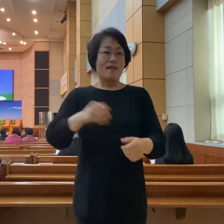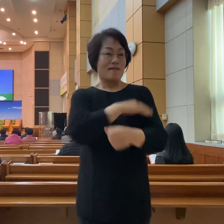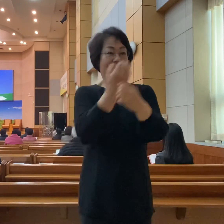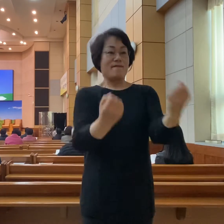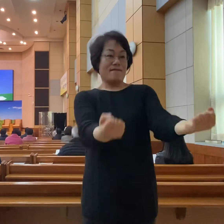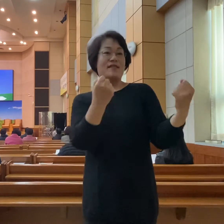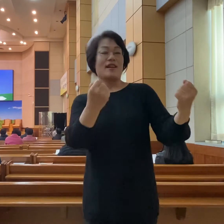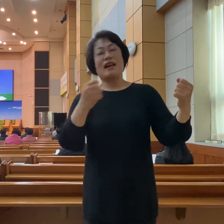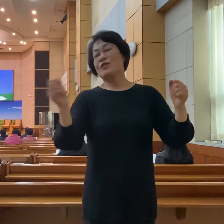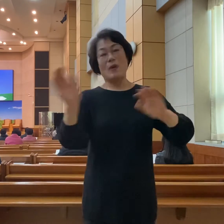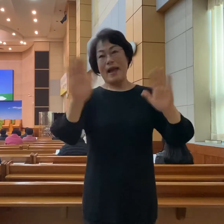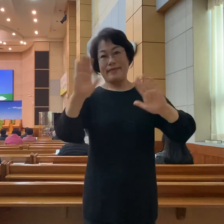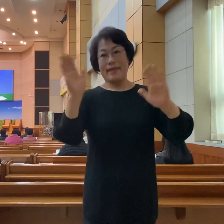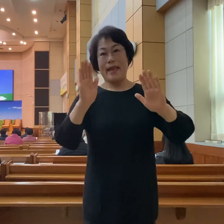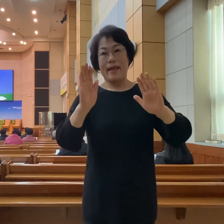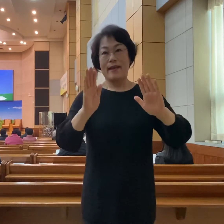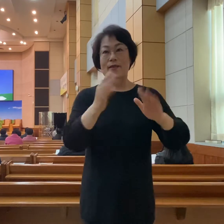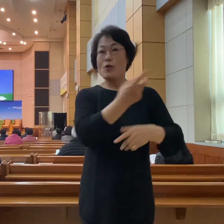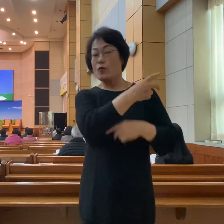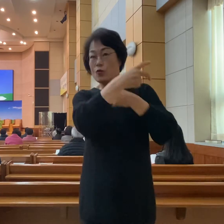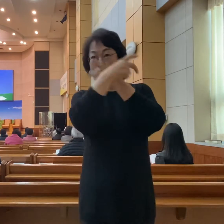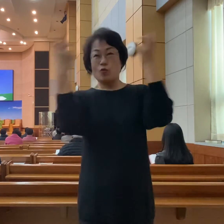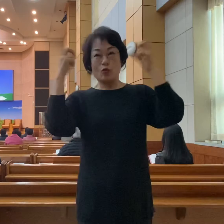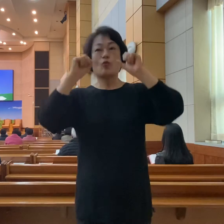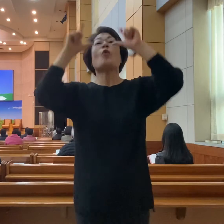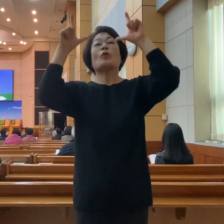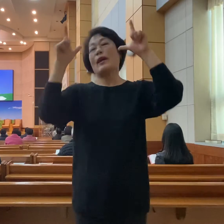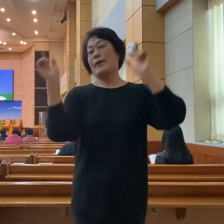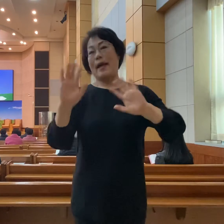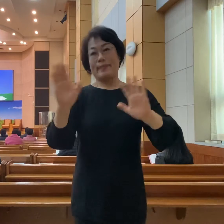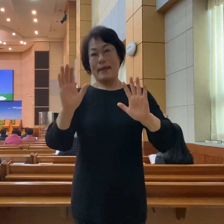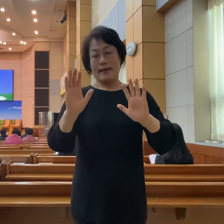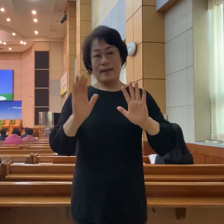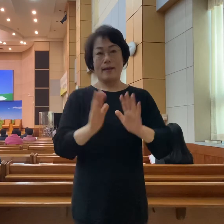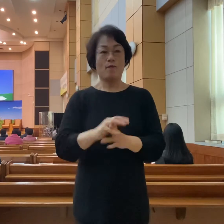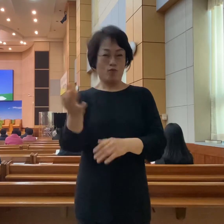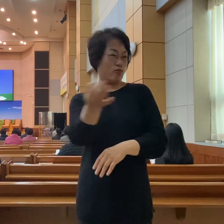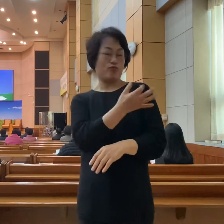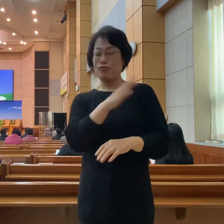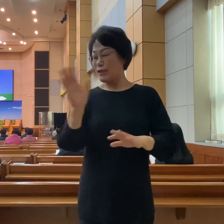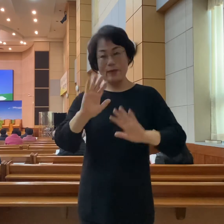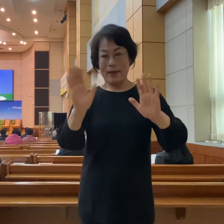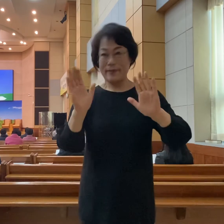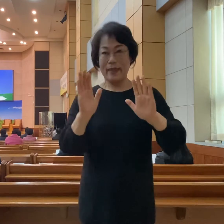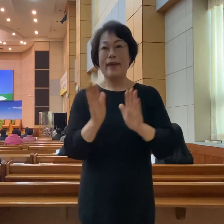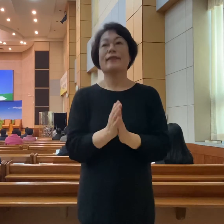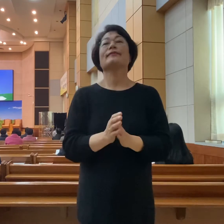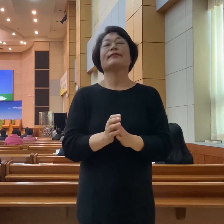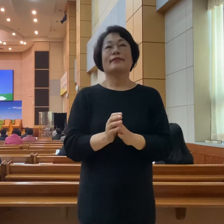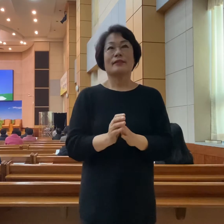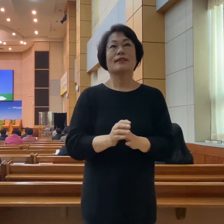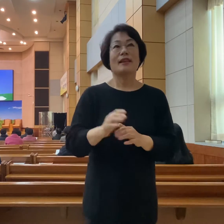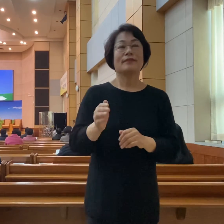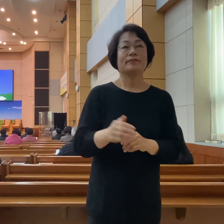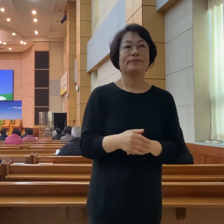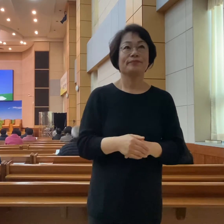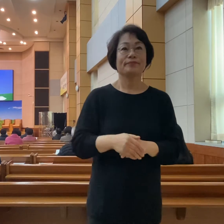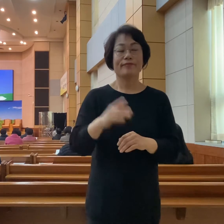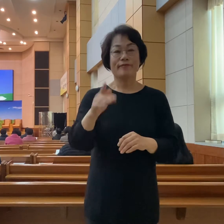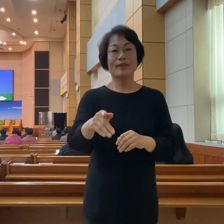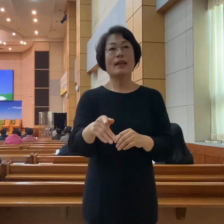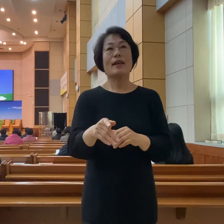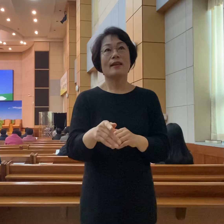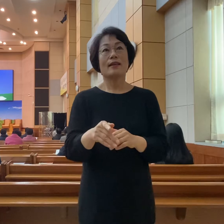가지고 되는 것도 아니라는 거예요. 물론 무시하라는 말이 아니라 그게